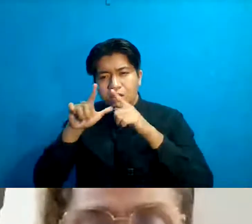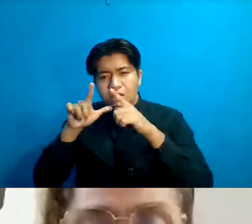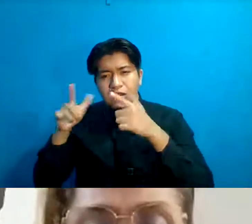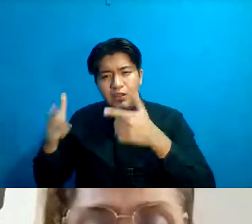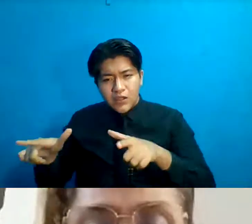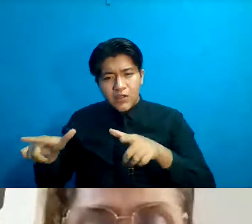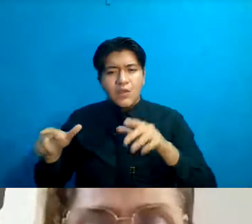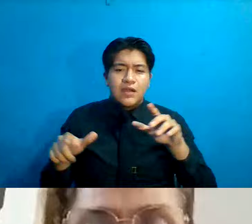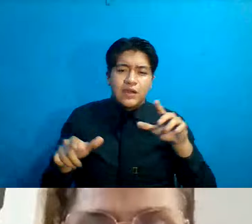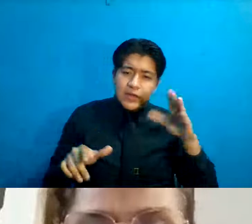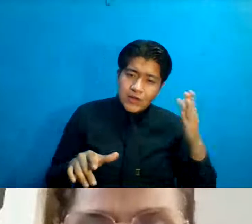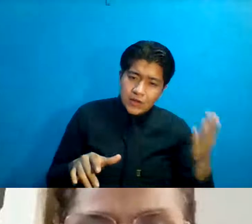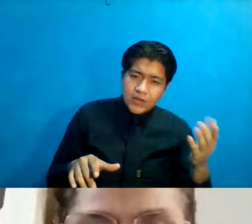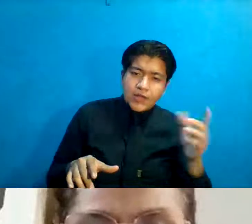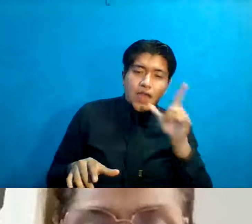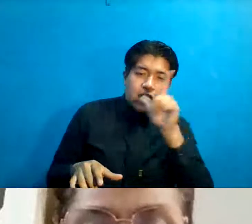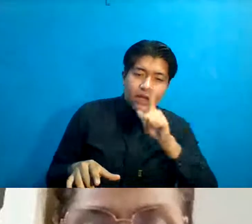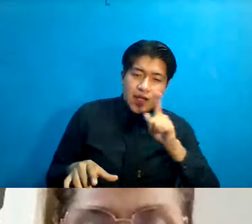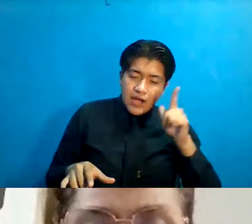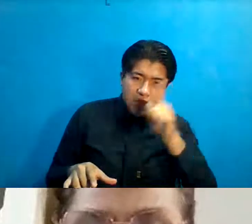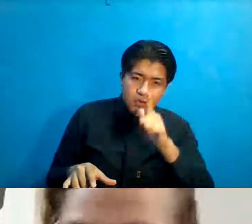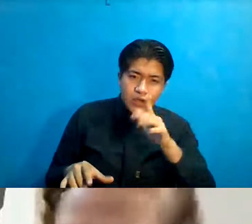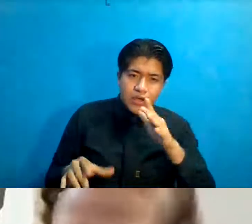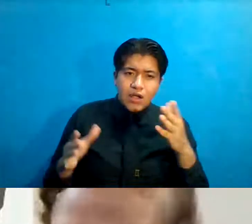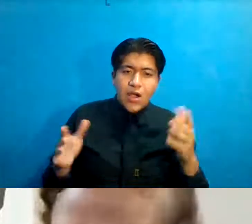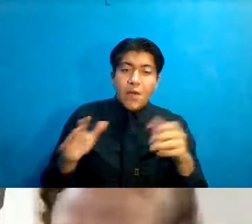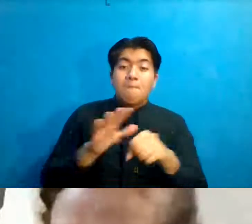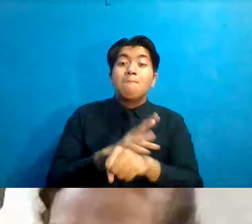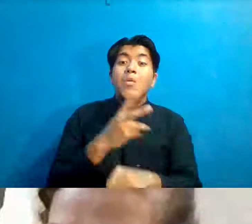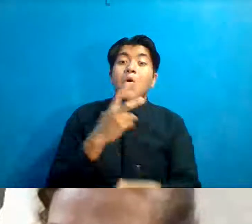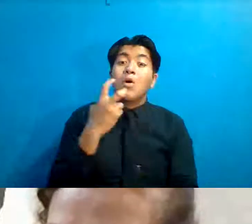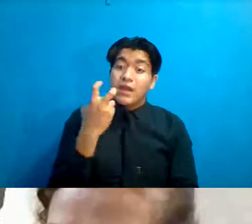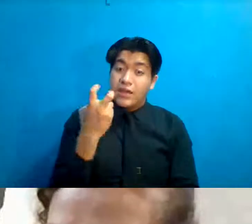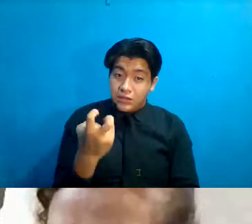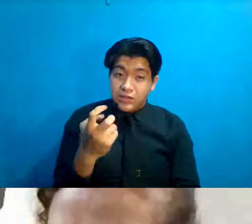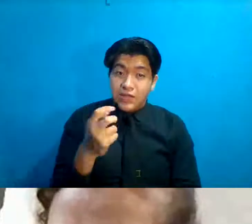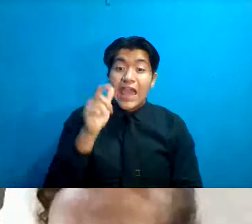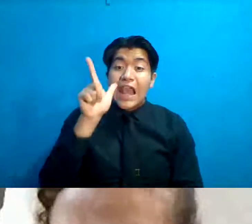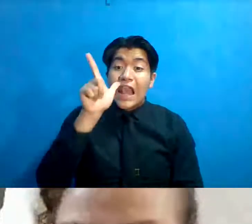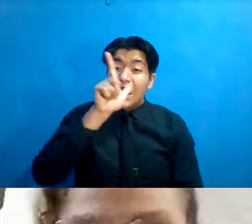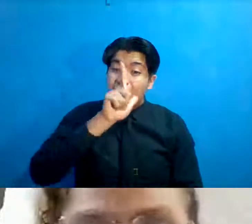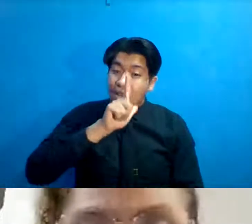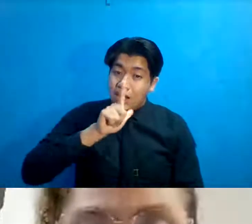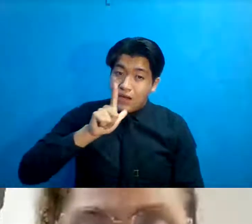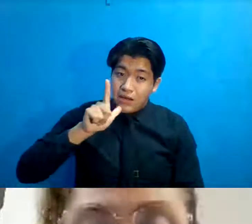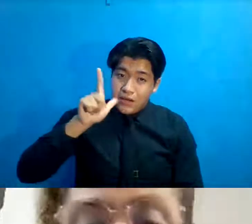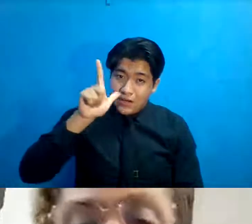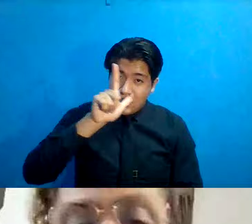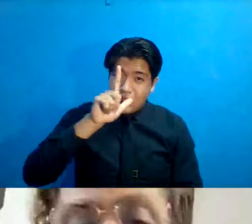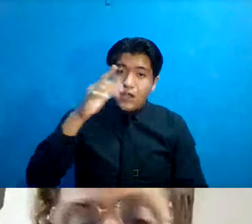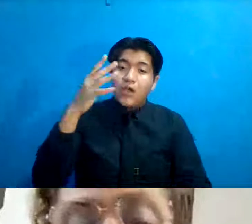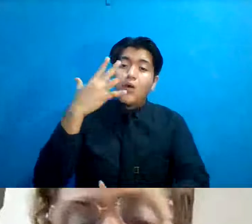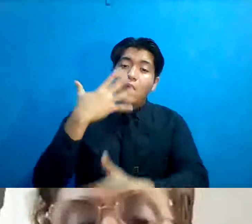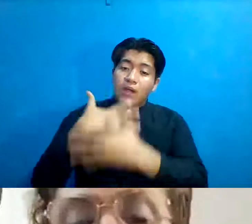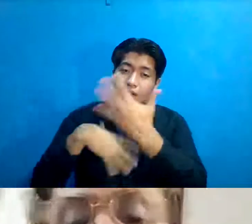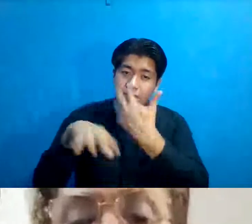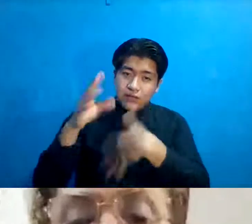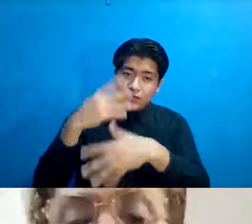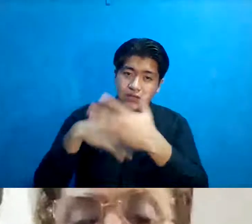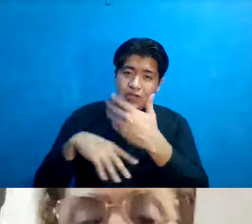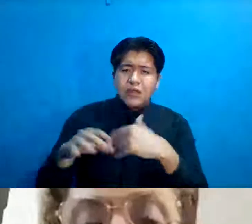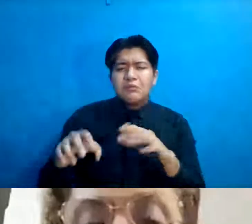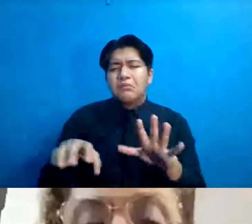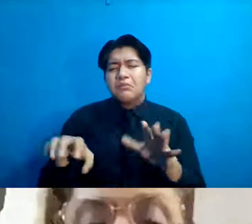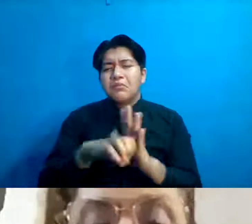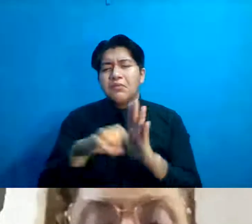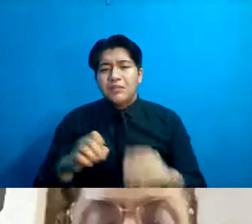lo tanto, el término correcto es lengua de señas. Porque imagínense, si yo les digo, hoy vamos a tener